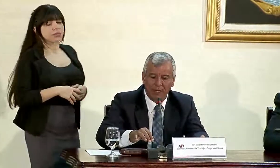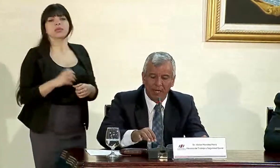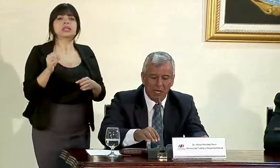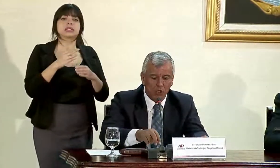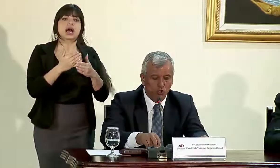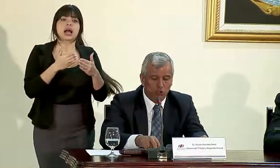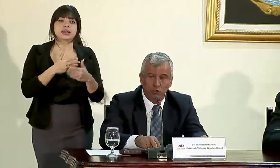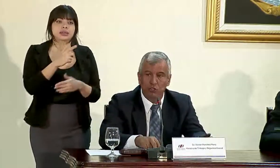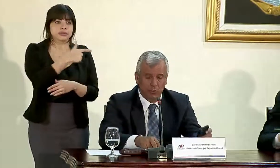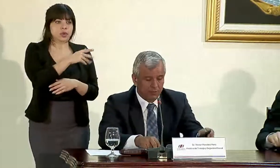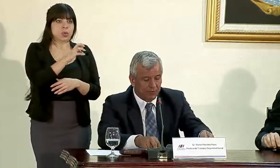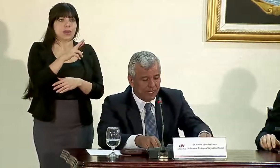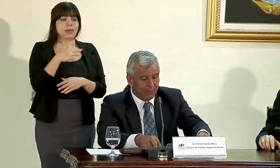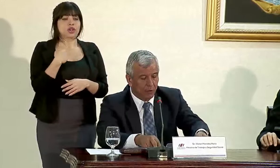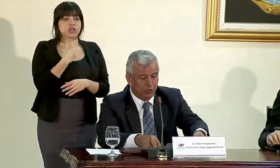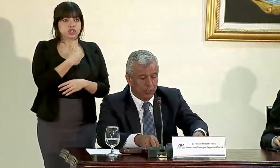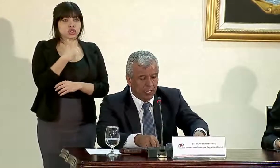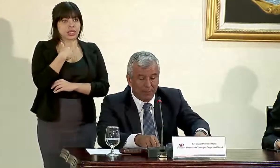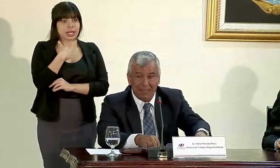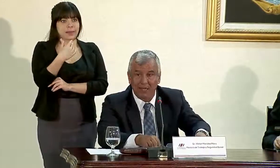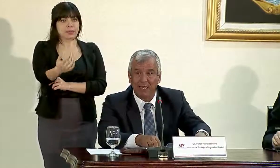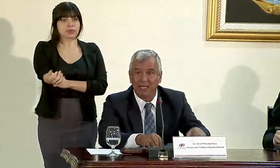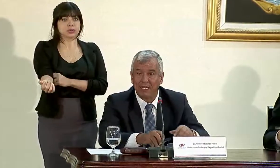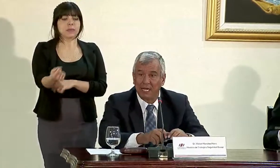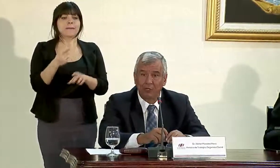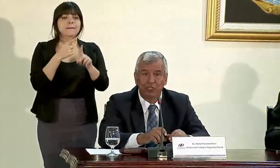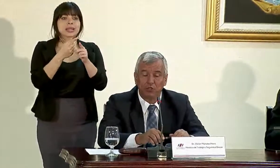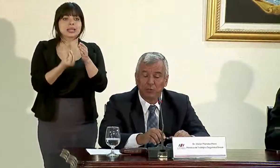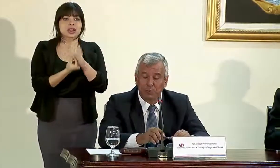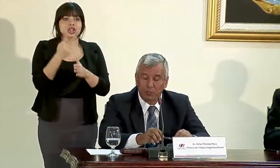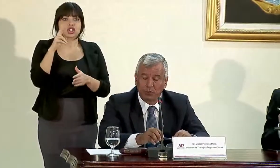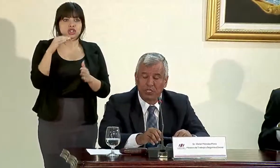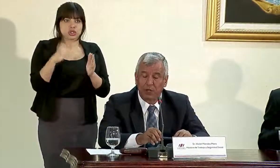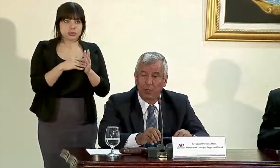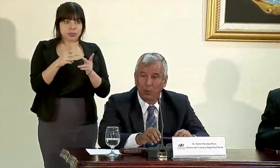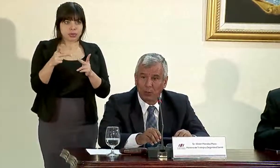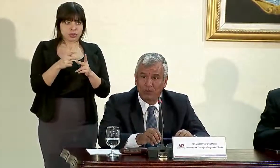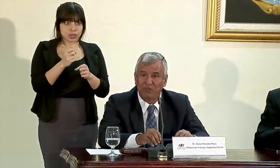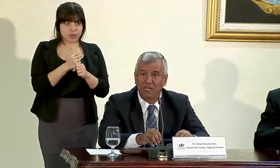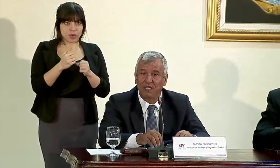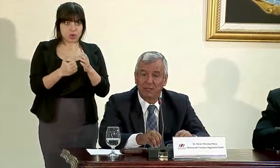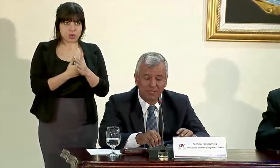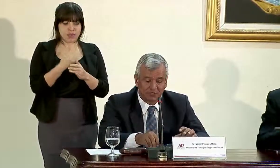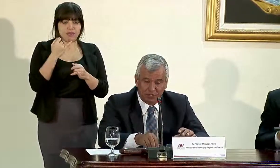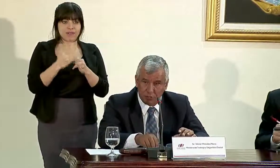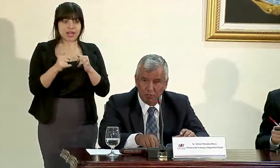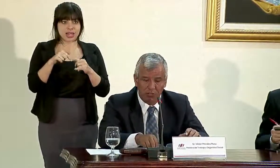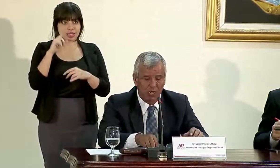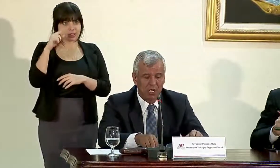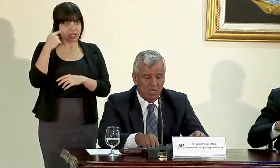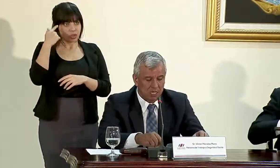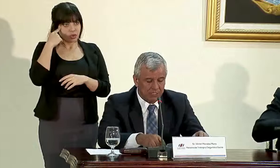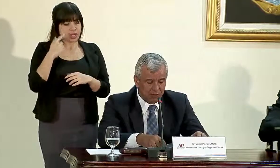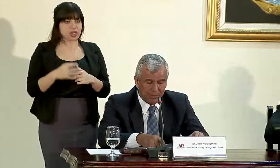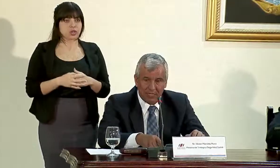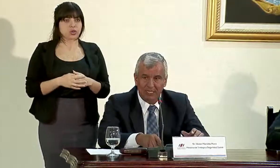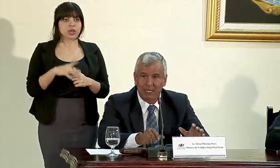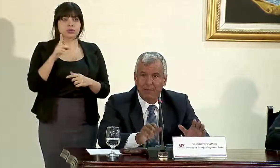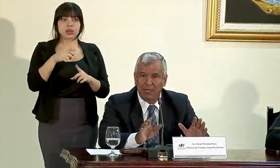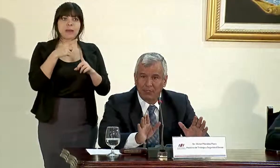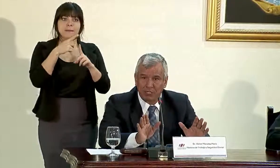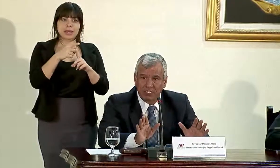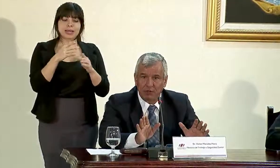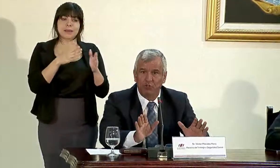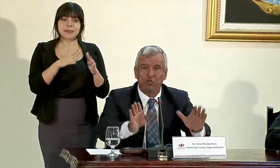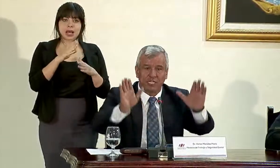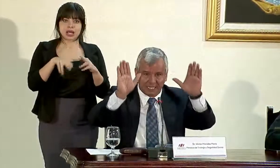A don Welmer, nosotros tenemos la meta de generar 200,000 puestos de trabajo nuevos al final de la administración. Es una meta que está